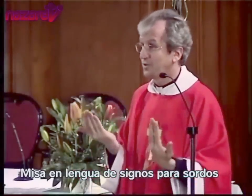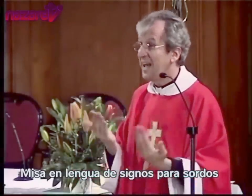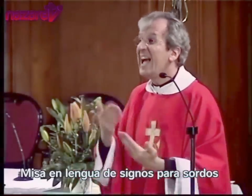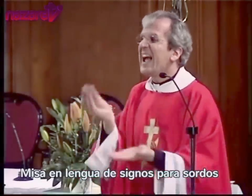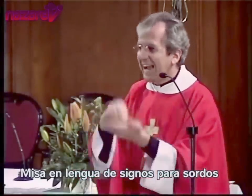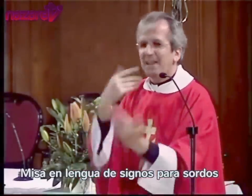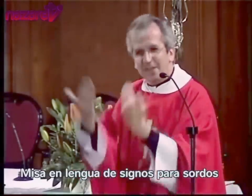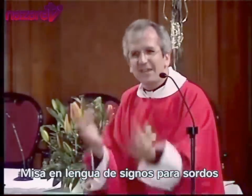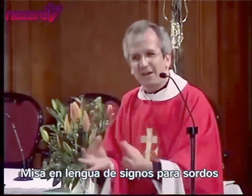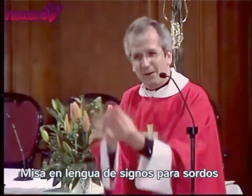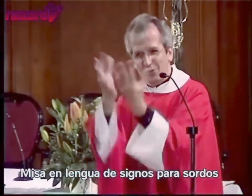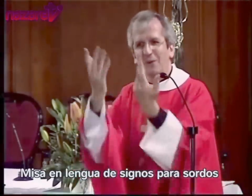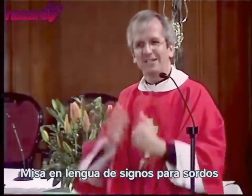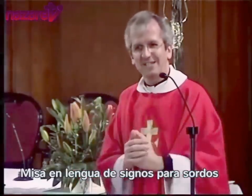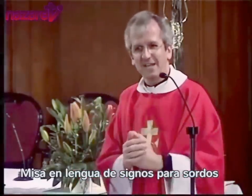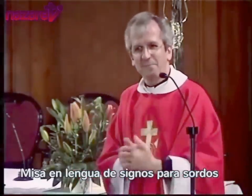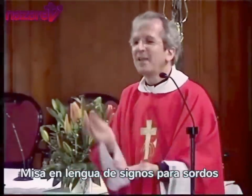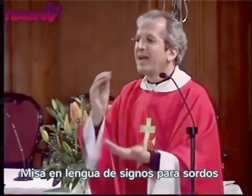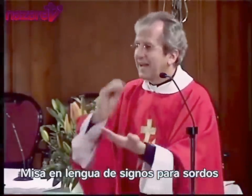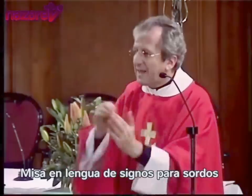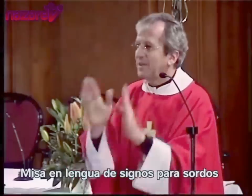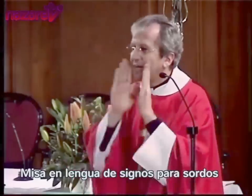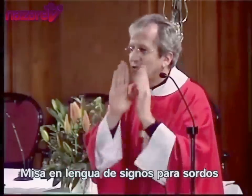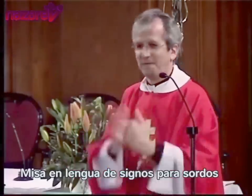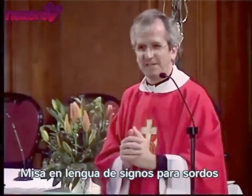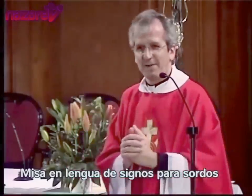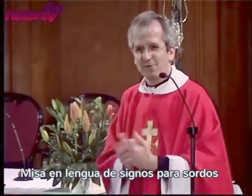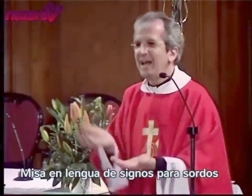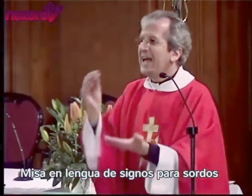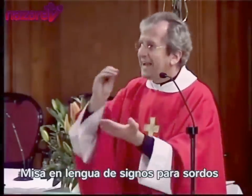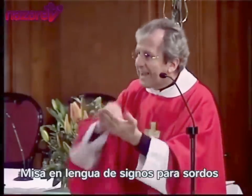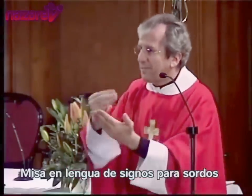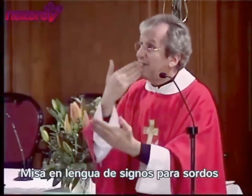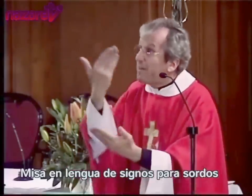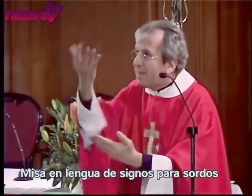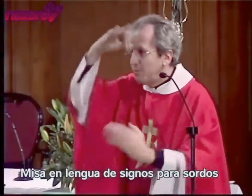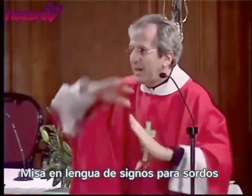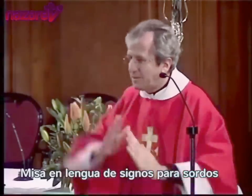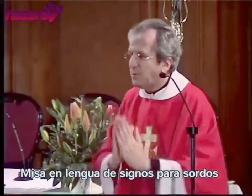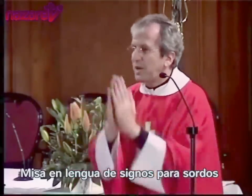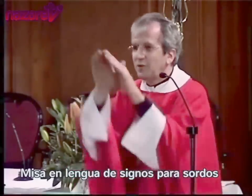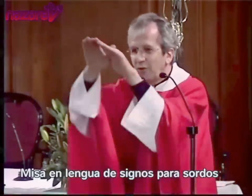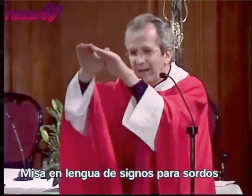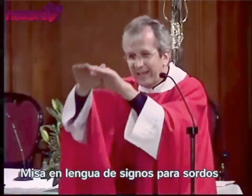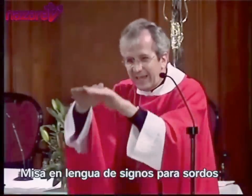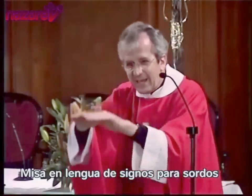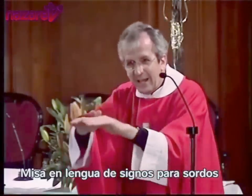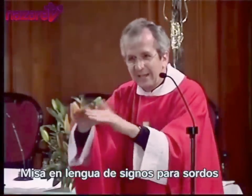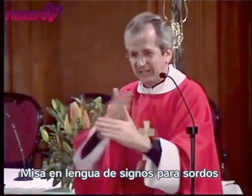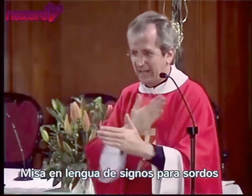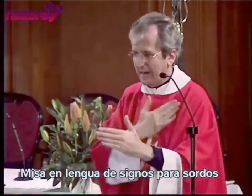uno de nosotros. Cada vez que celebramos la Eucaristía, cada vez que nos confesamos, cada vez que pedimos al Espíritu Santo